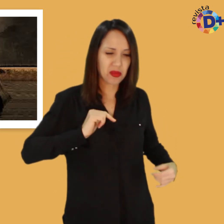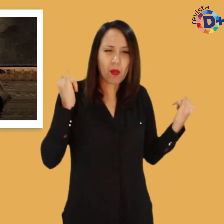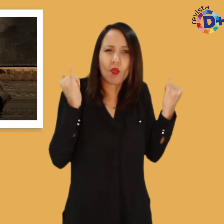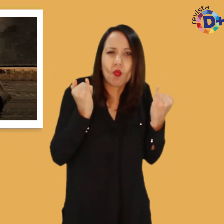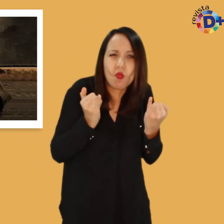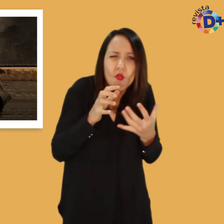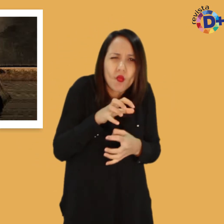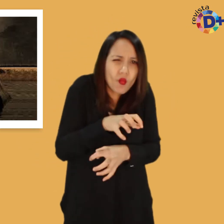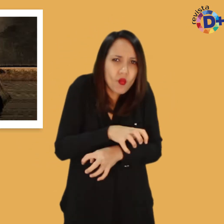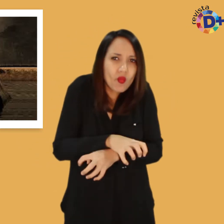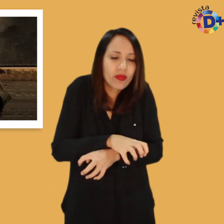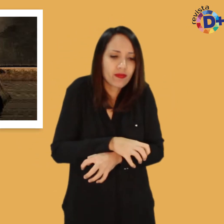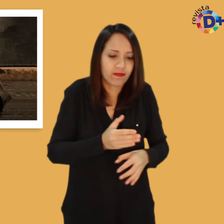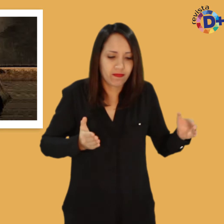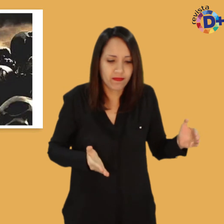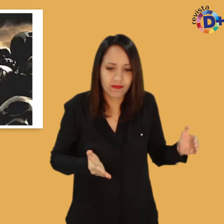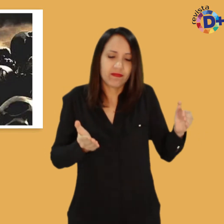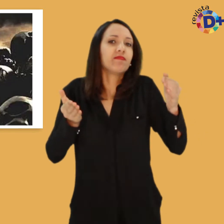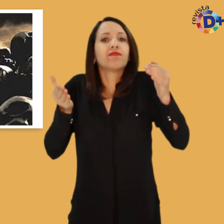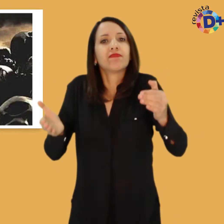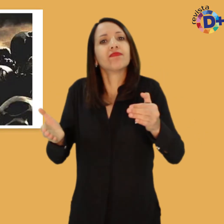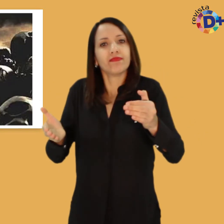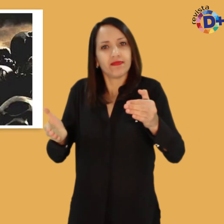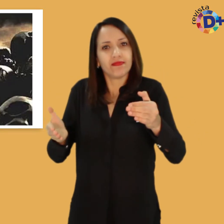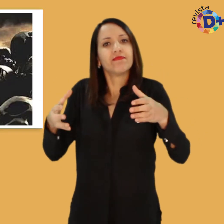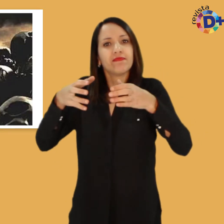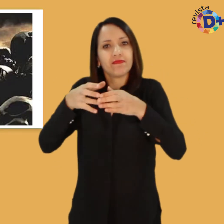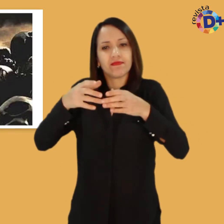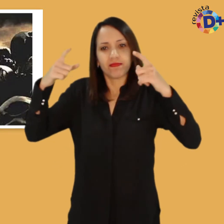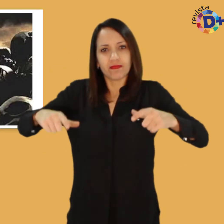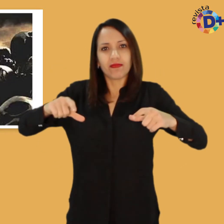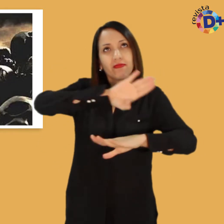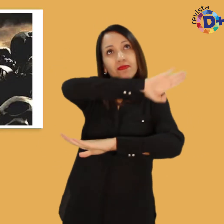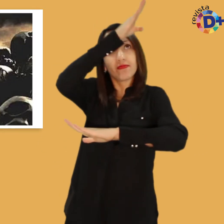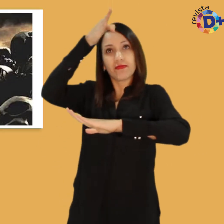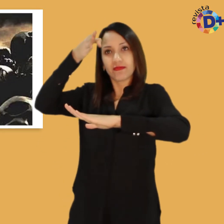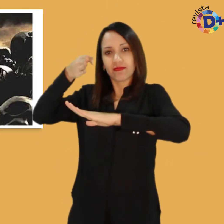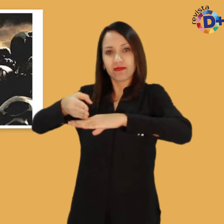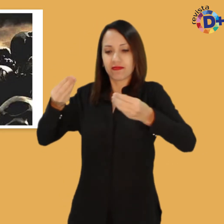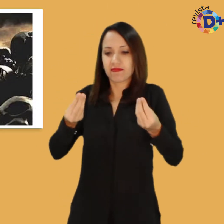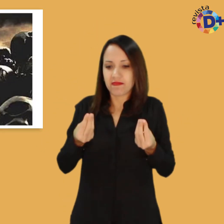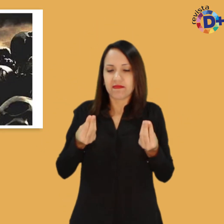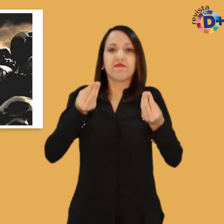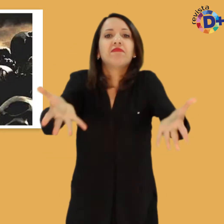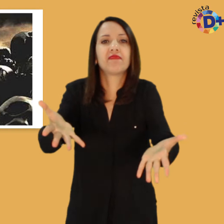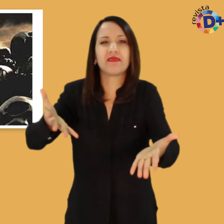raquíticos, eram encaminhados aos apotetas, local de abandono, para serem lançados de cima do